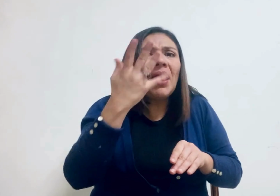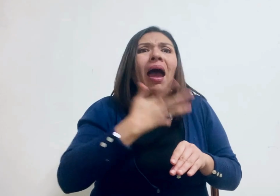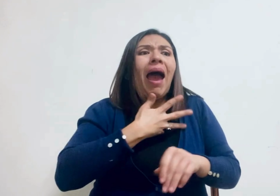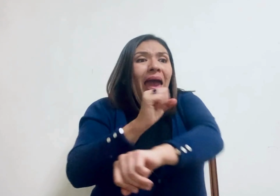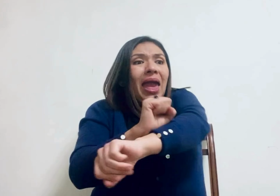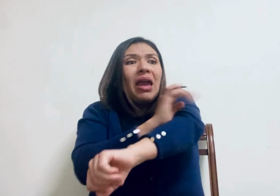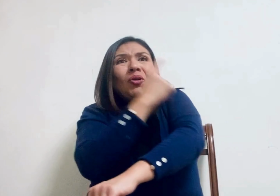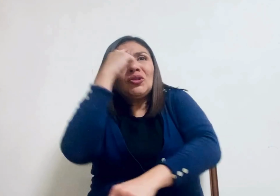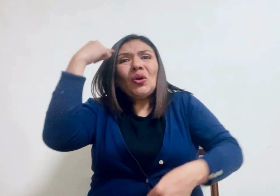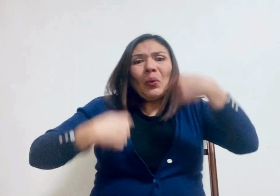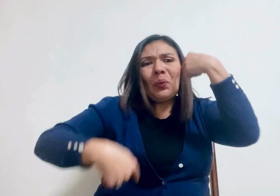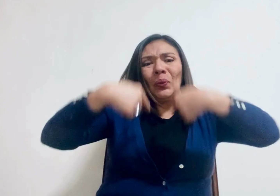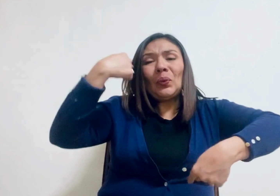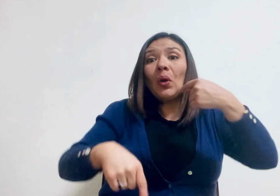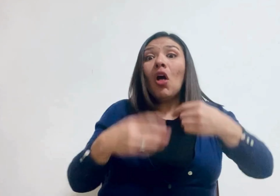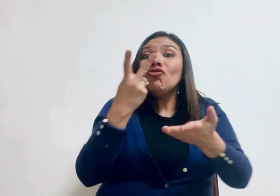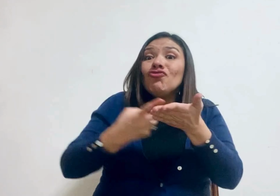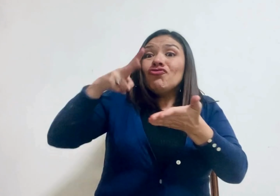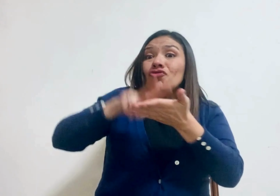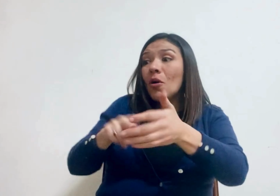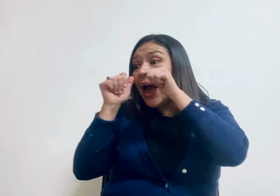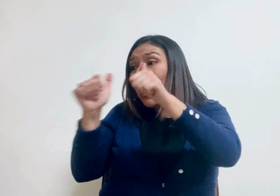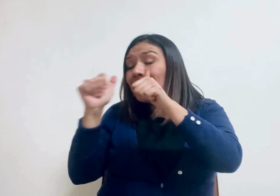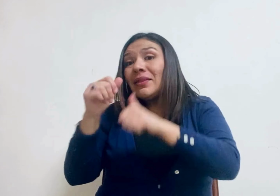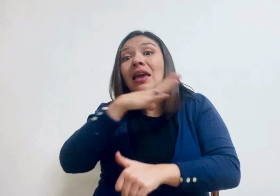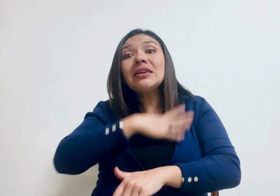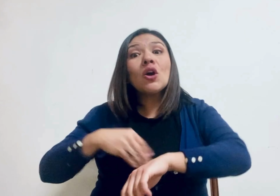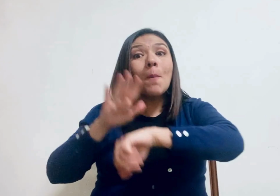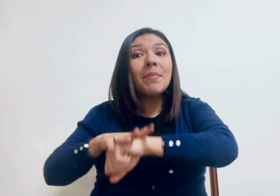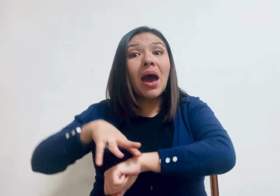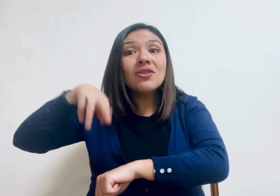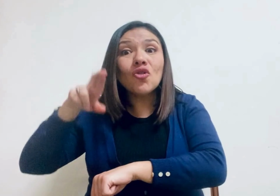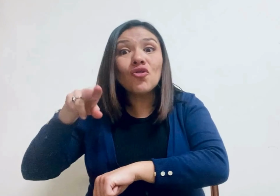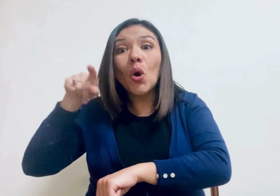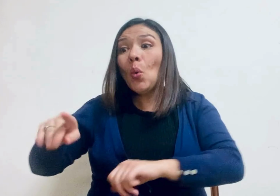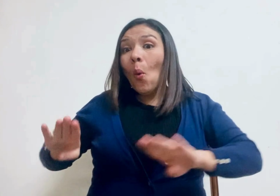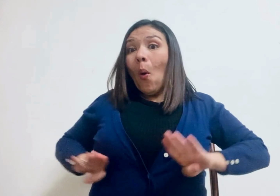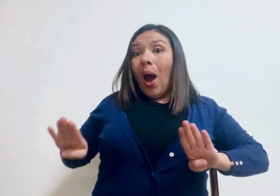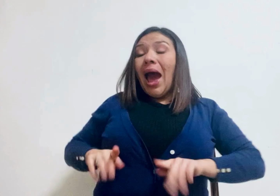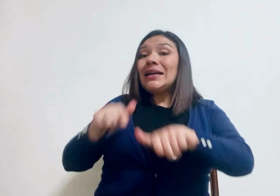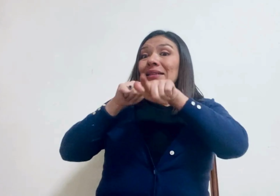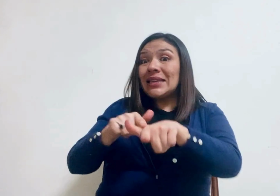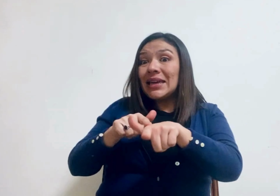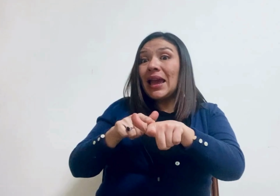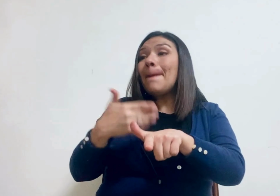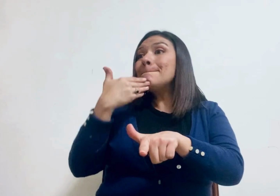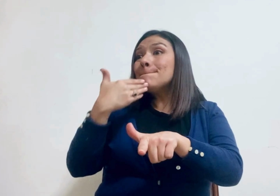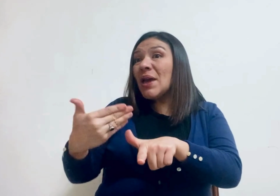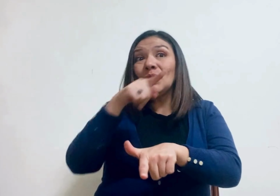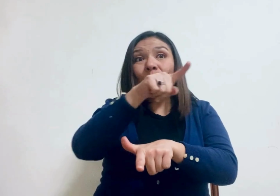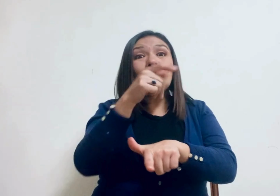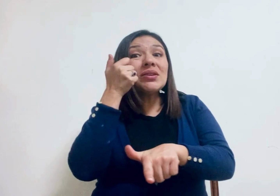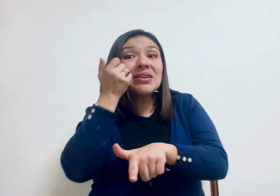las hormonas a todo y además tienes que atender al otro chiquitín que para que sus conductas sigan siendo las